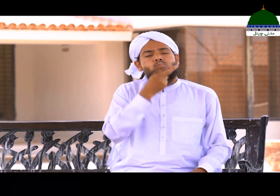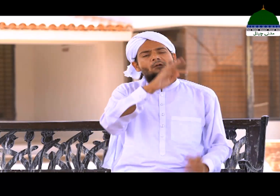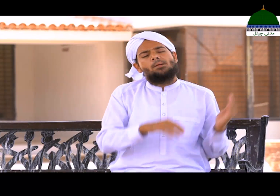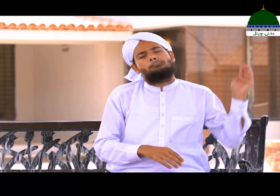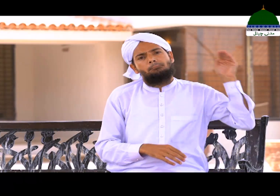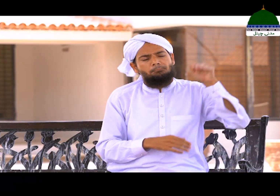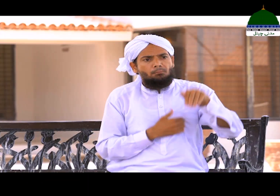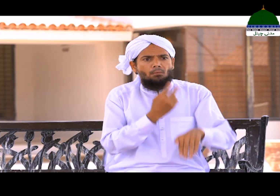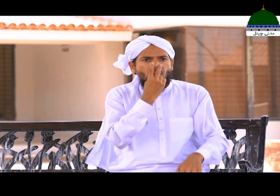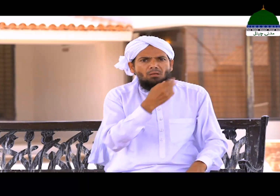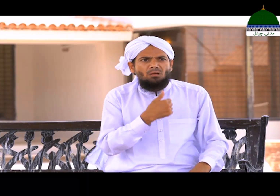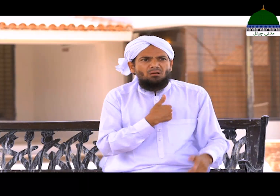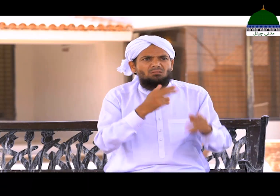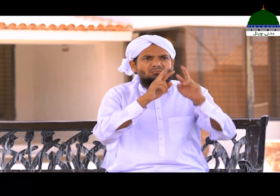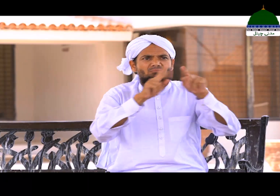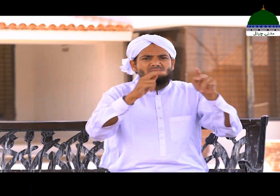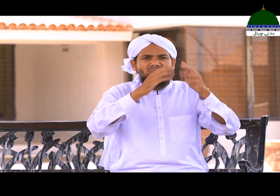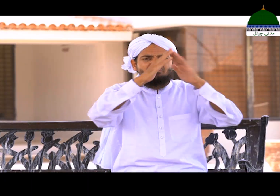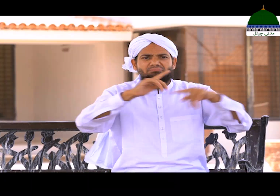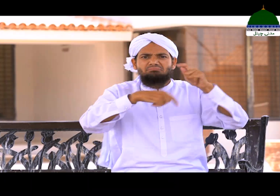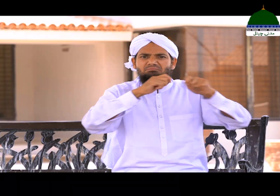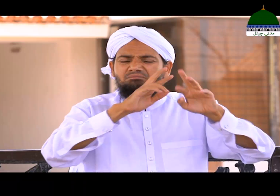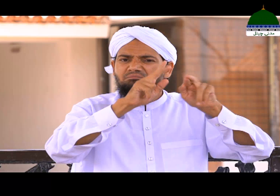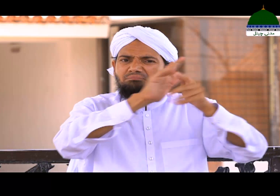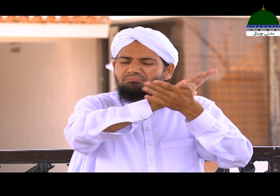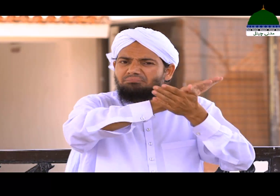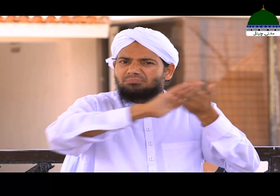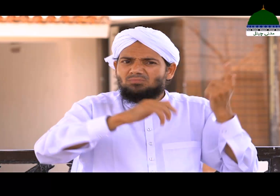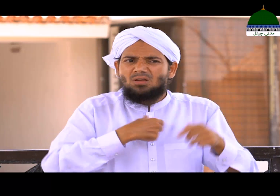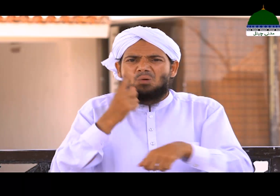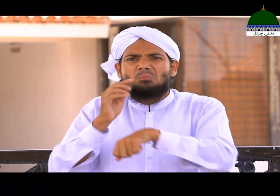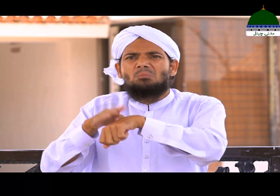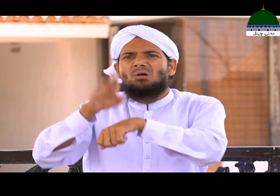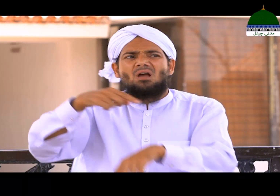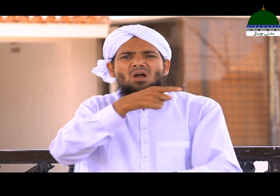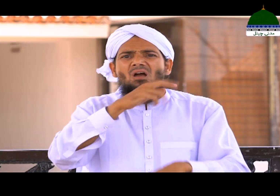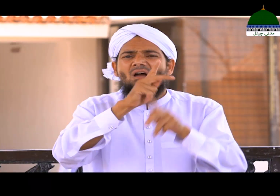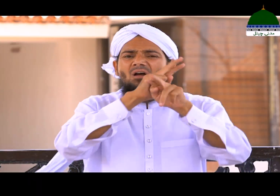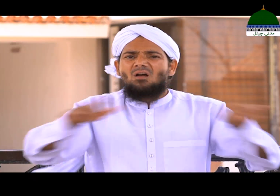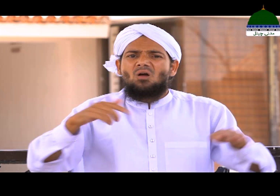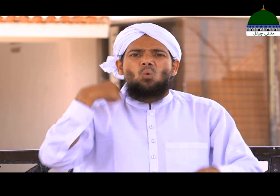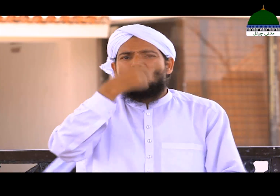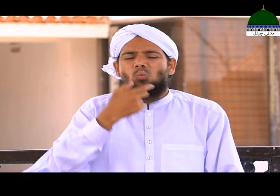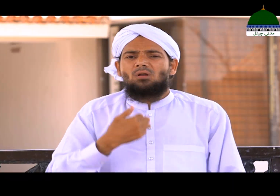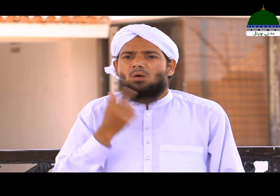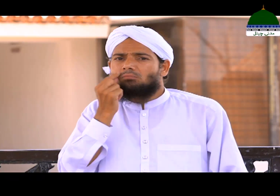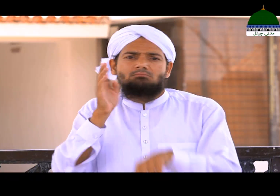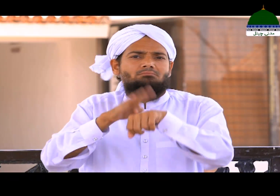ٹوٹی ہوئی جھونپڑی کو دیکھ کر بڑی غمگین ہوئی اور لوگوں سے پوچھا، میری جھونپڑی کس نے گرائی ہے؟ لوگوں نے